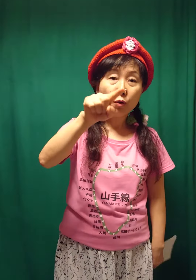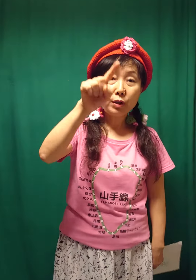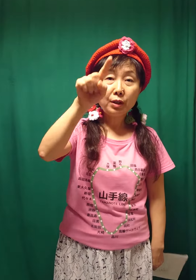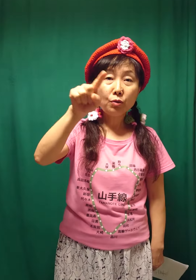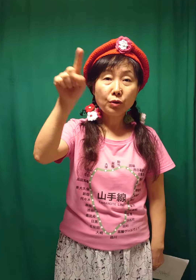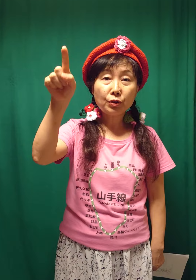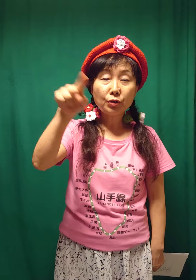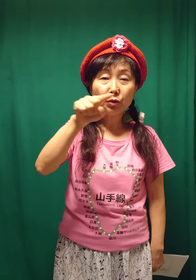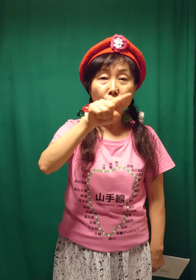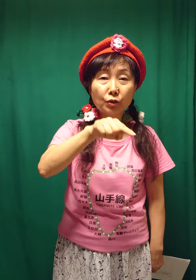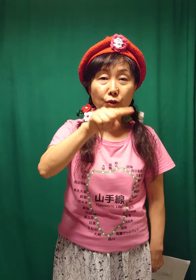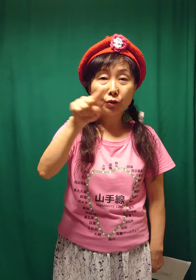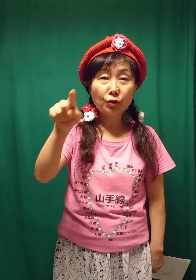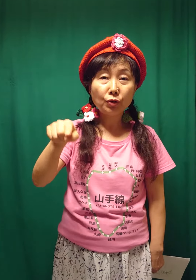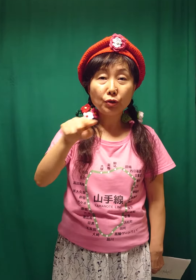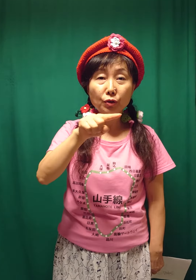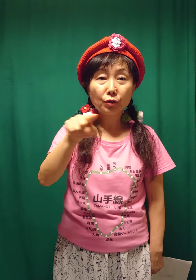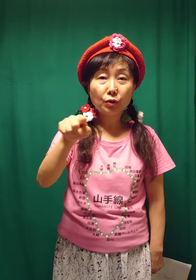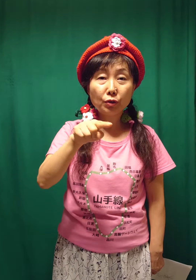鳥の巣の巣、